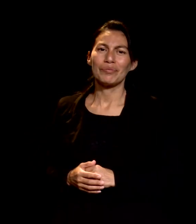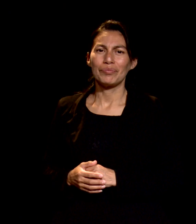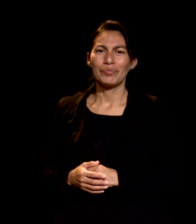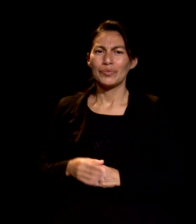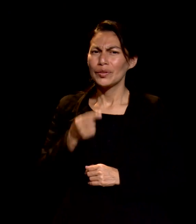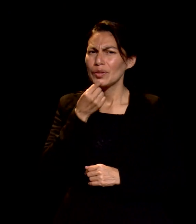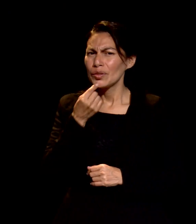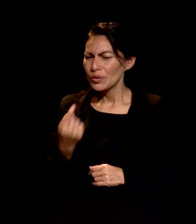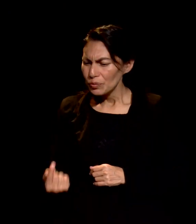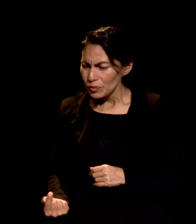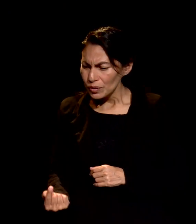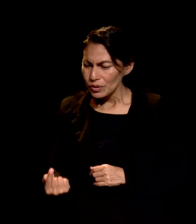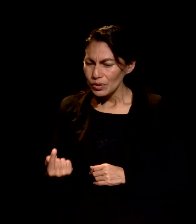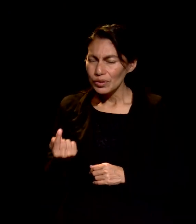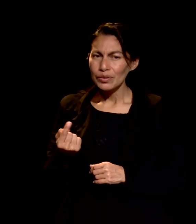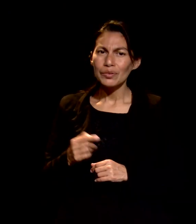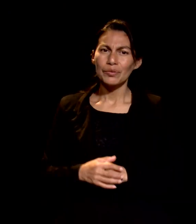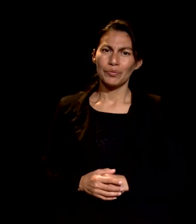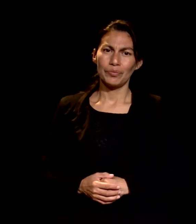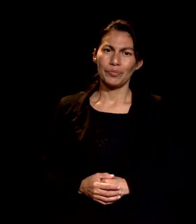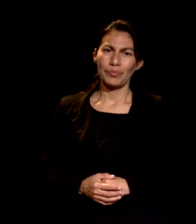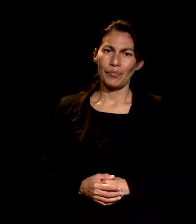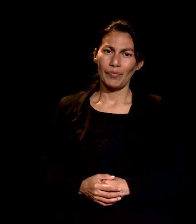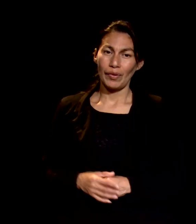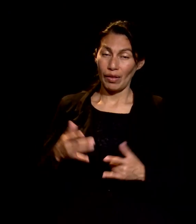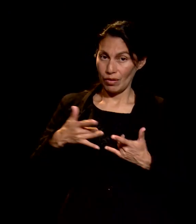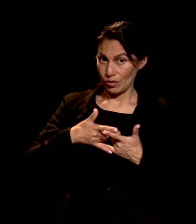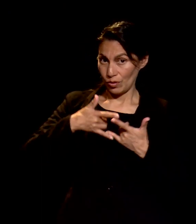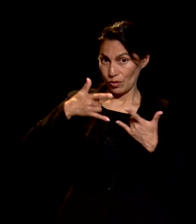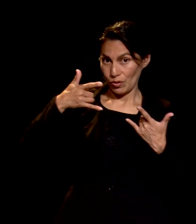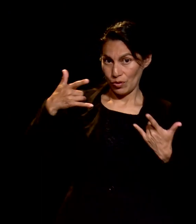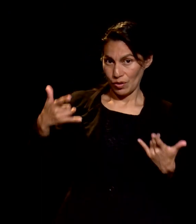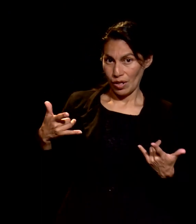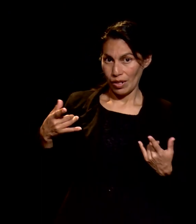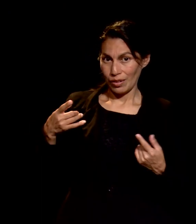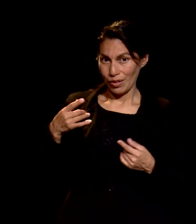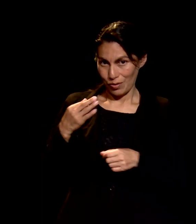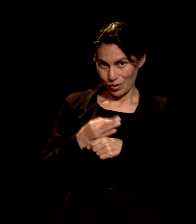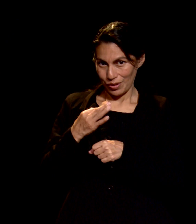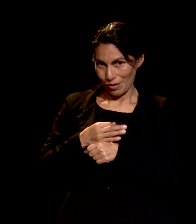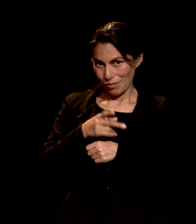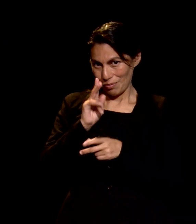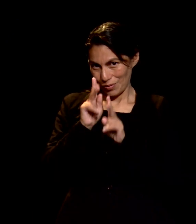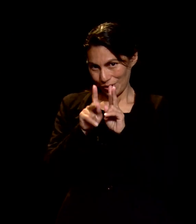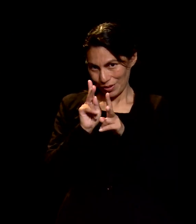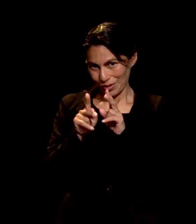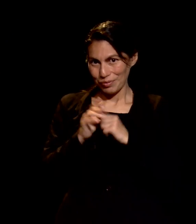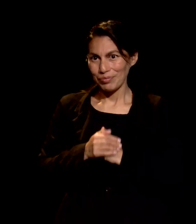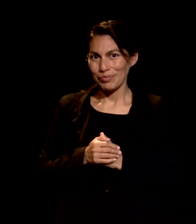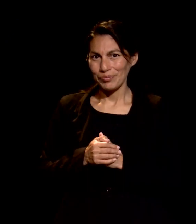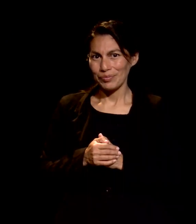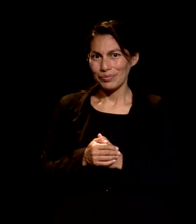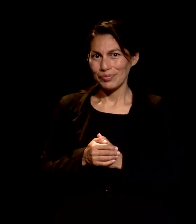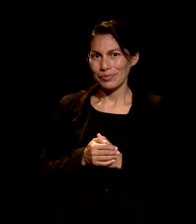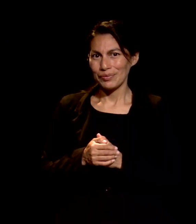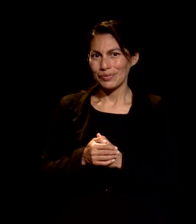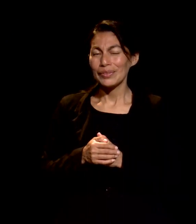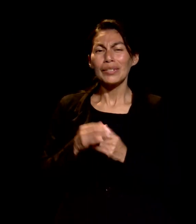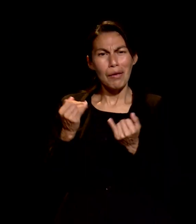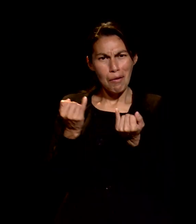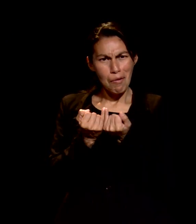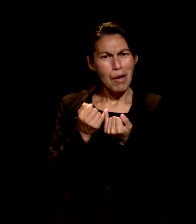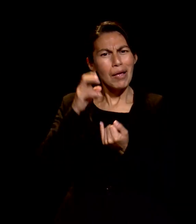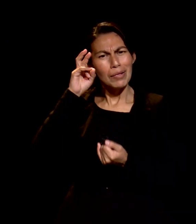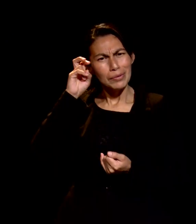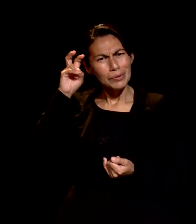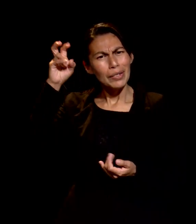nuestros hijos desde pequeñitos. Y la historia que quiero compartir en este momento también tiene que ver